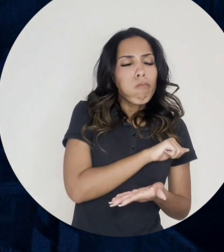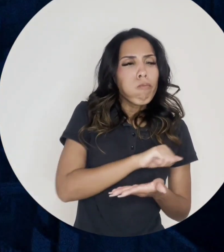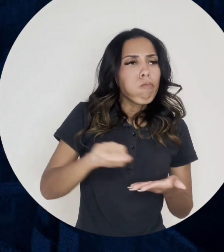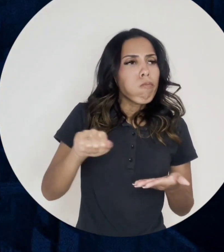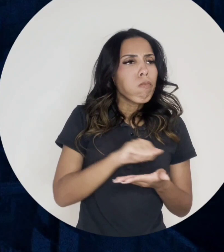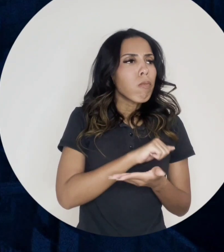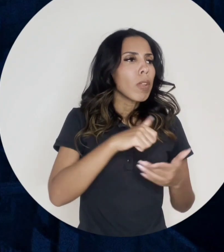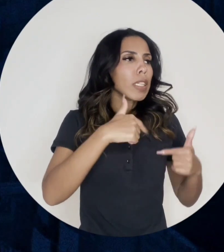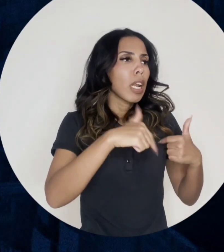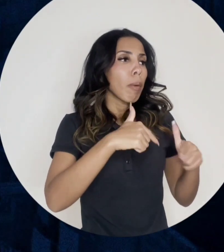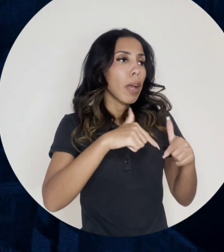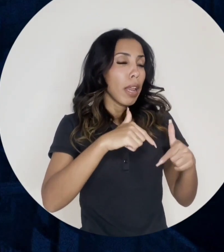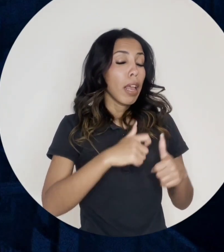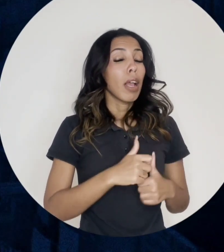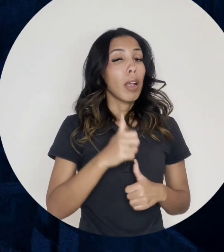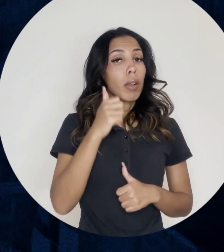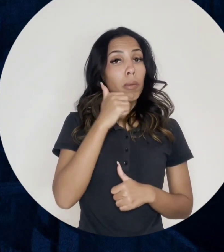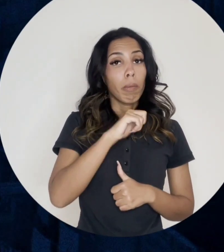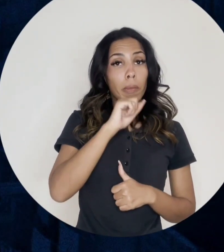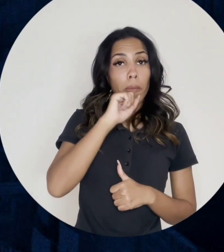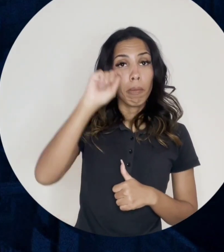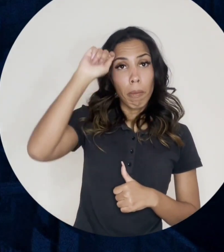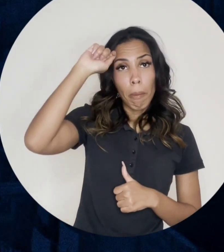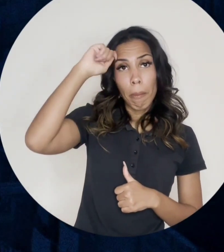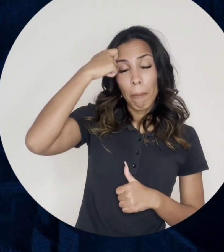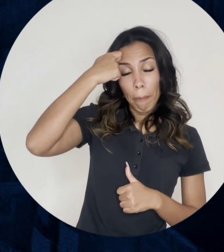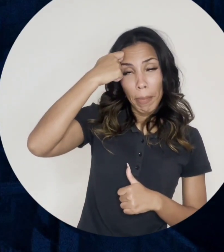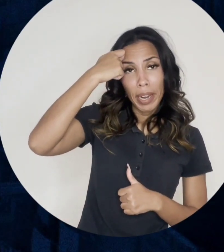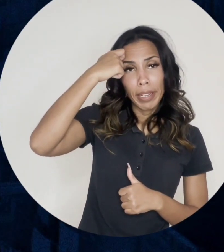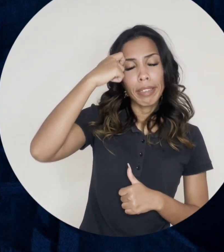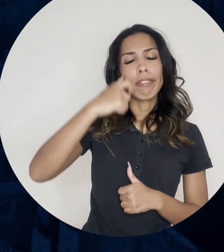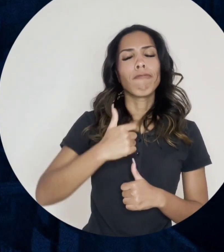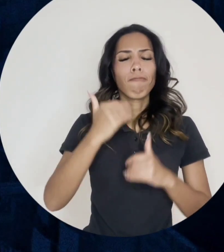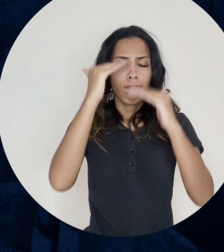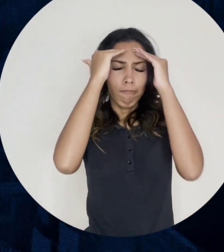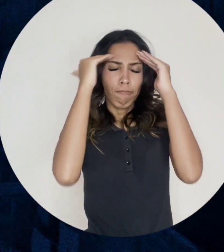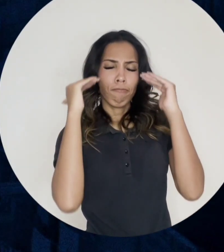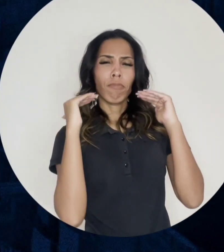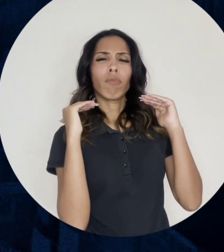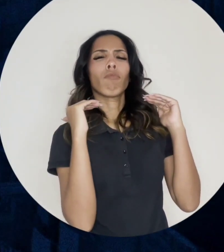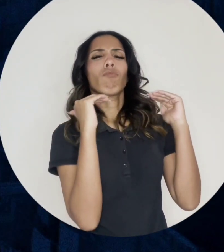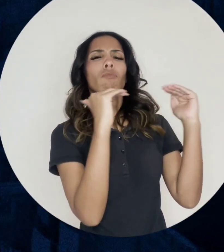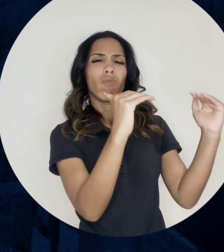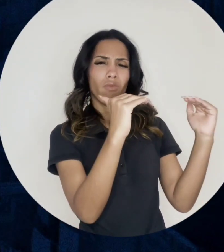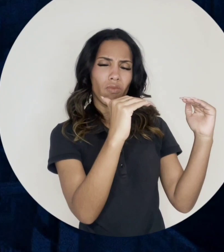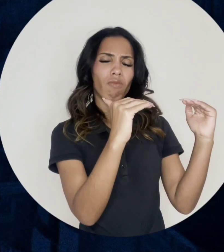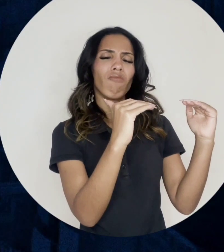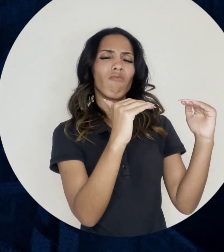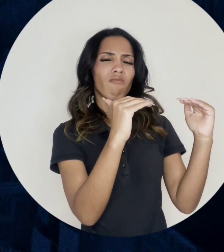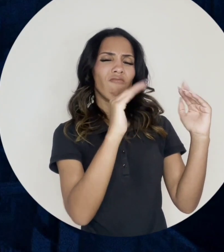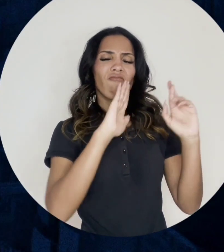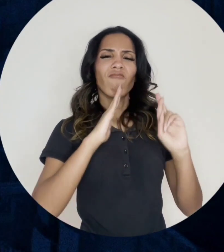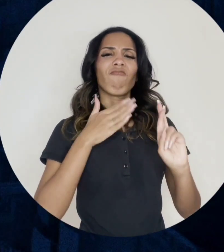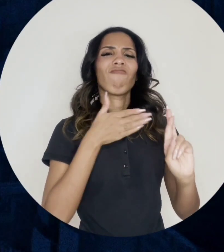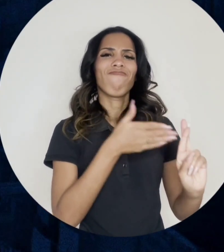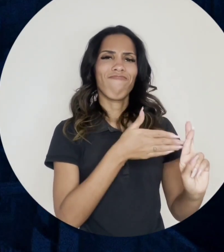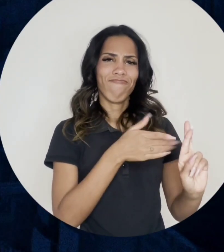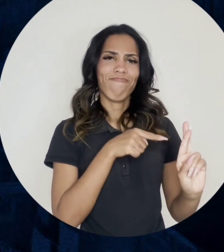uma preta, que tem todo o meu respeito e a minha referência